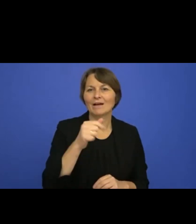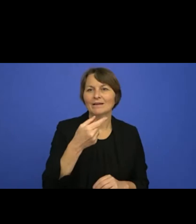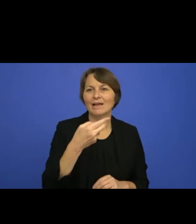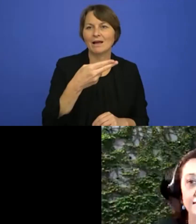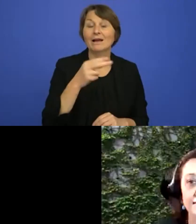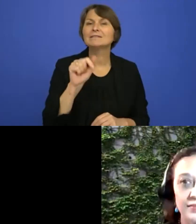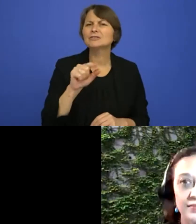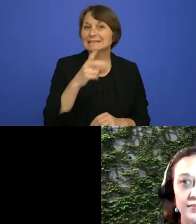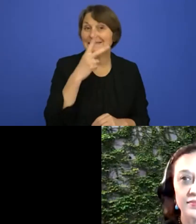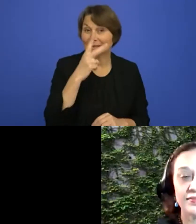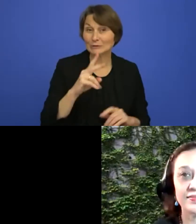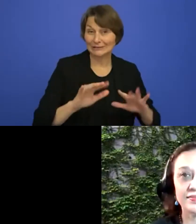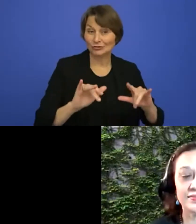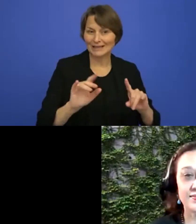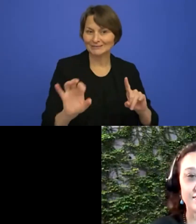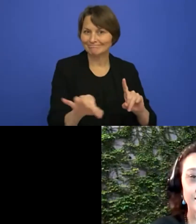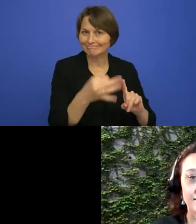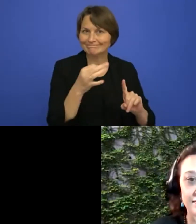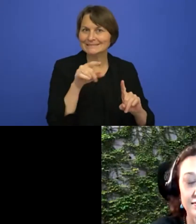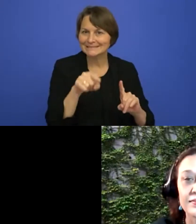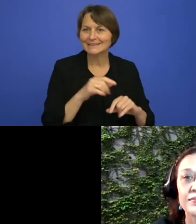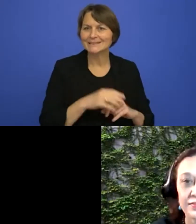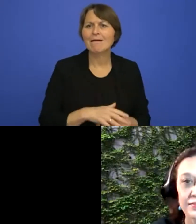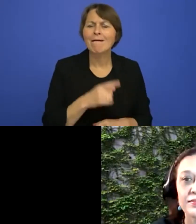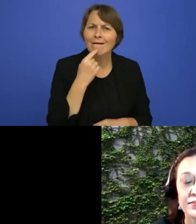puis également sur le chat, à savoir,